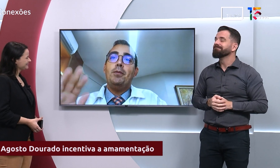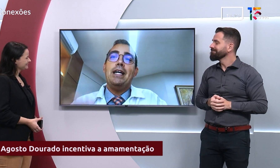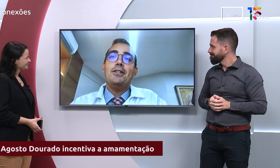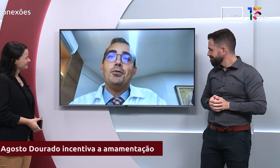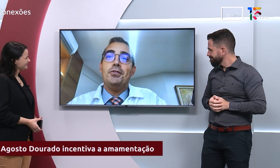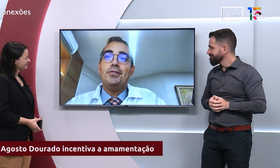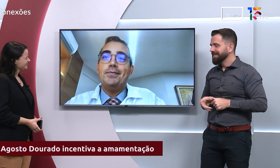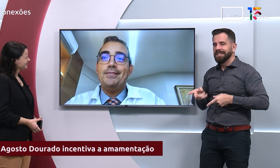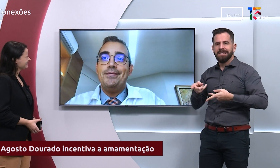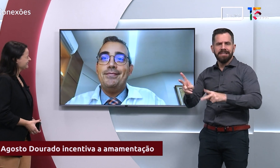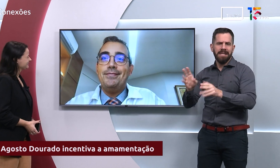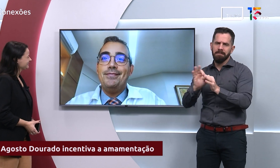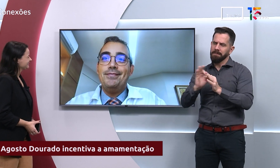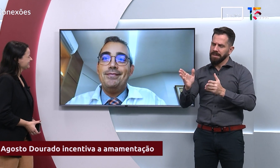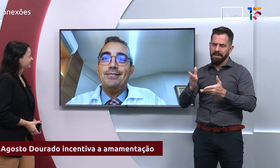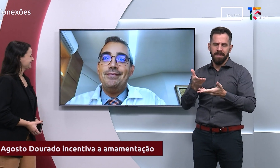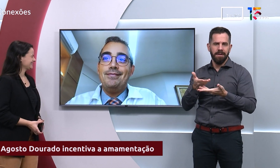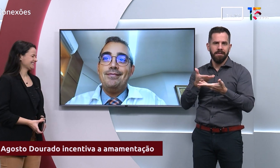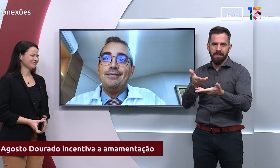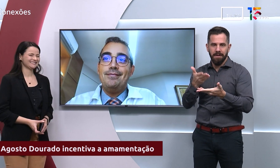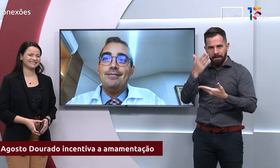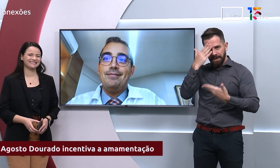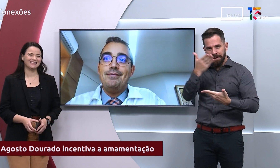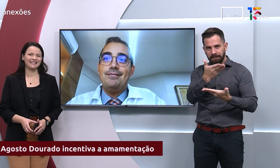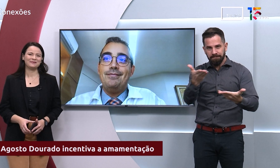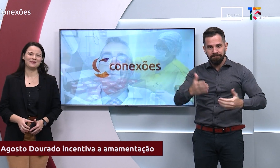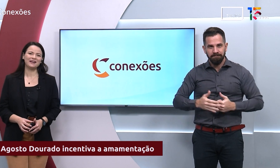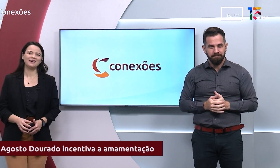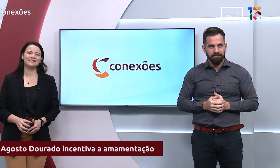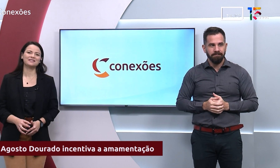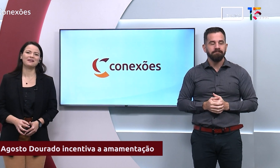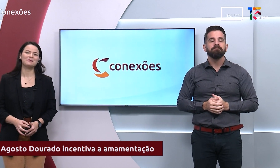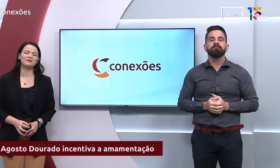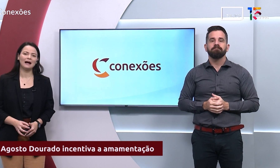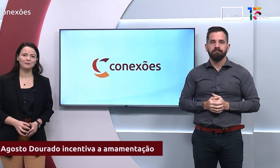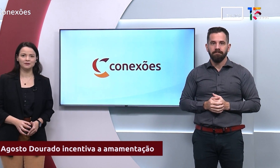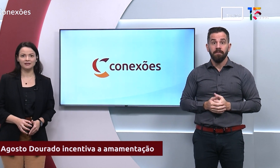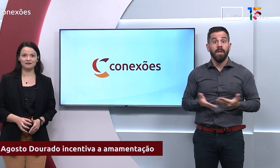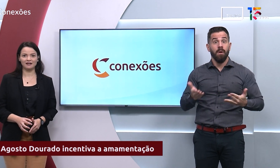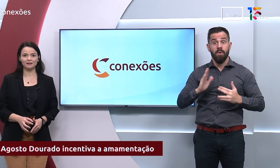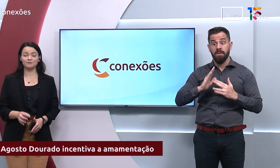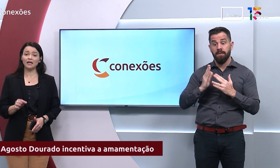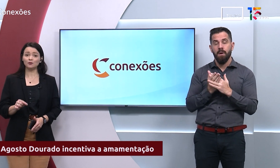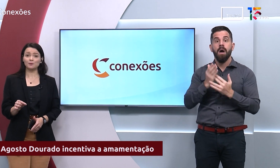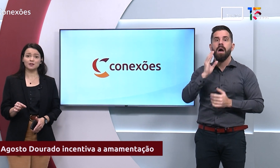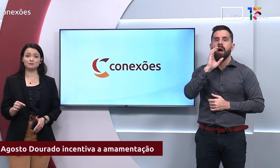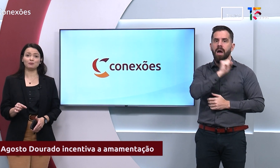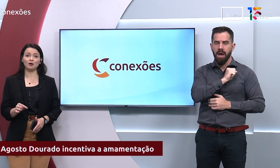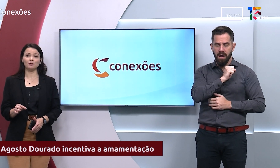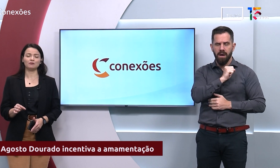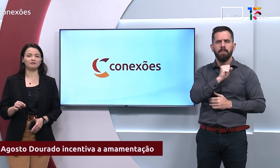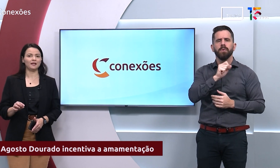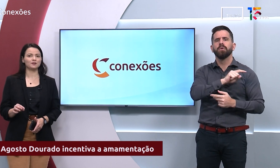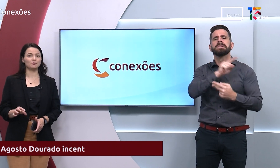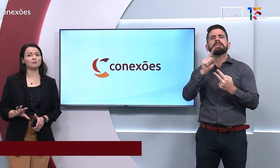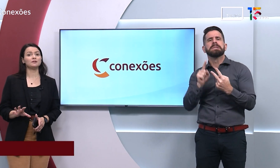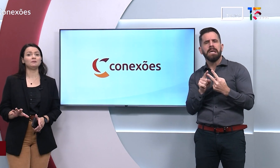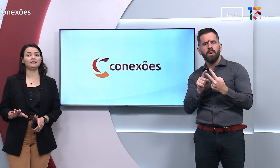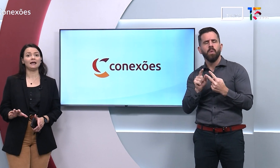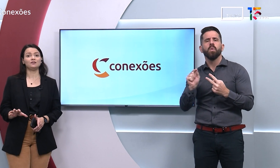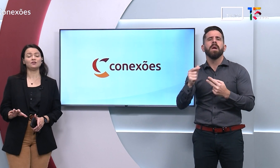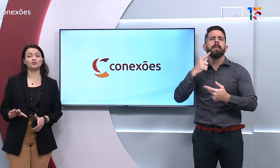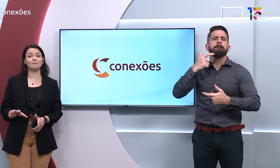Estamos sempre à disposição. Muito obrigado a todos. Bom, e agora a gente vai para um rápido intervalo e no próximo bloco fala